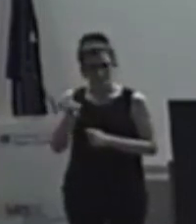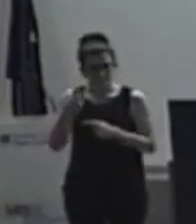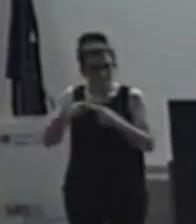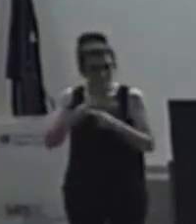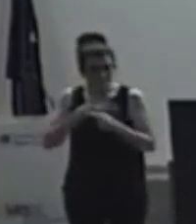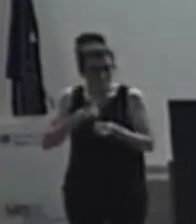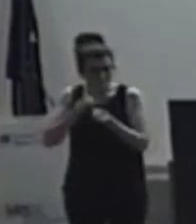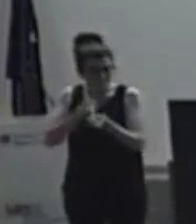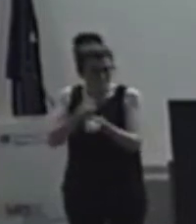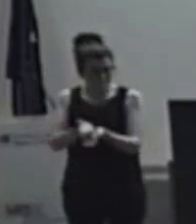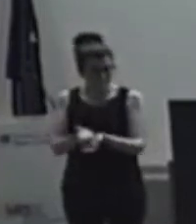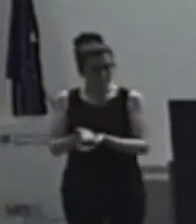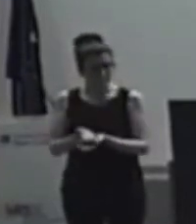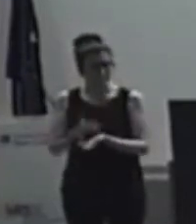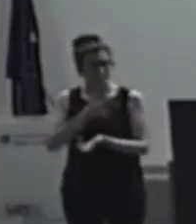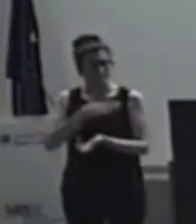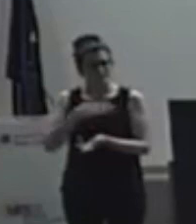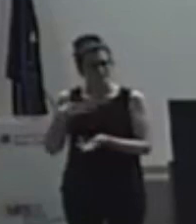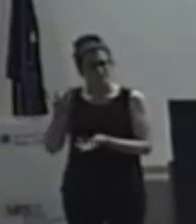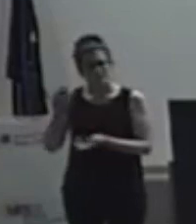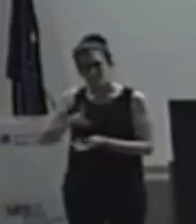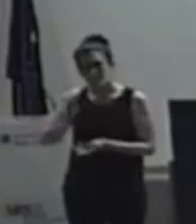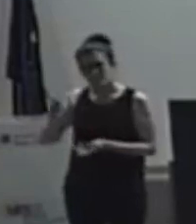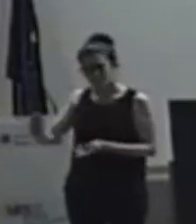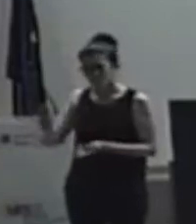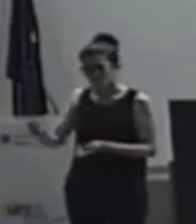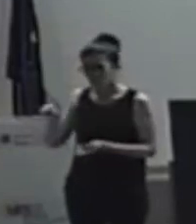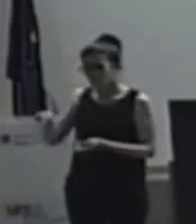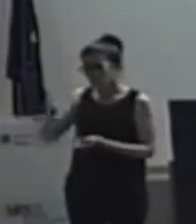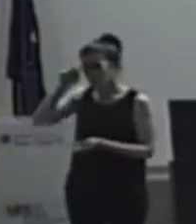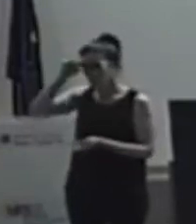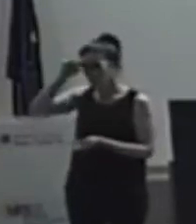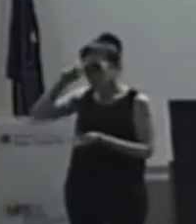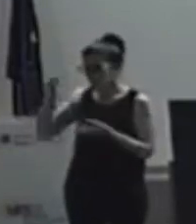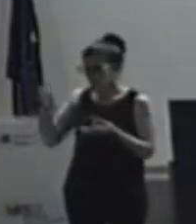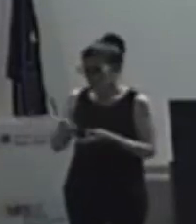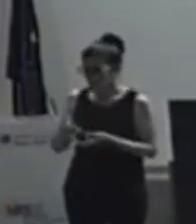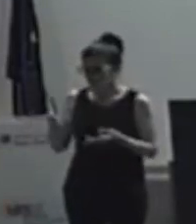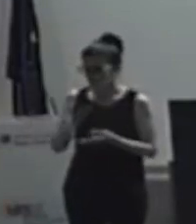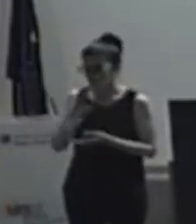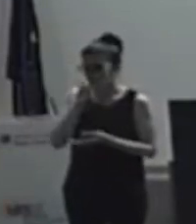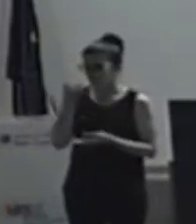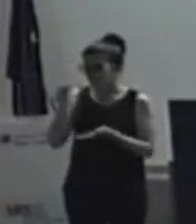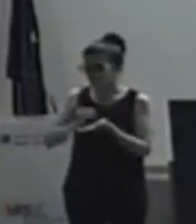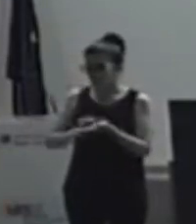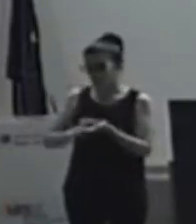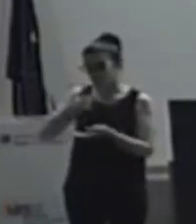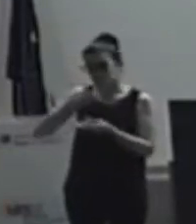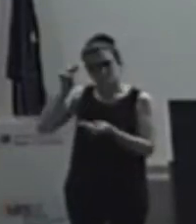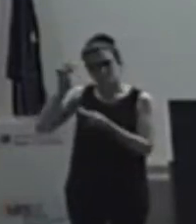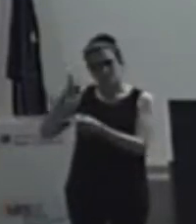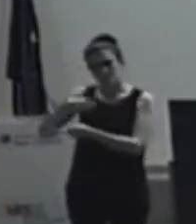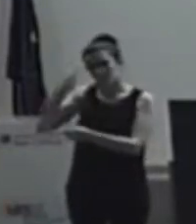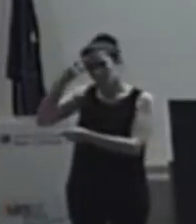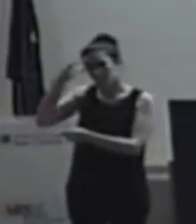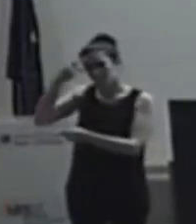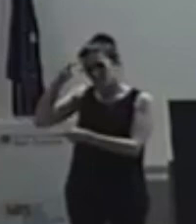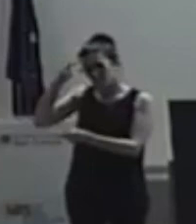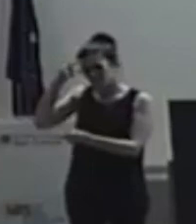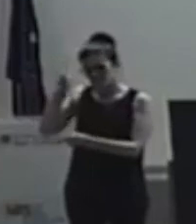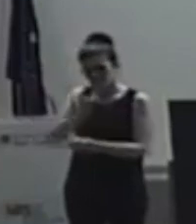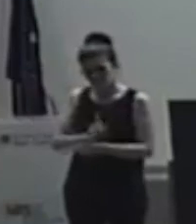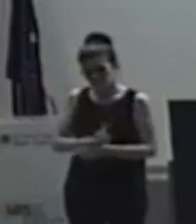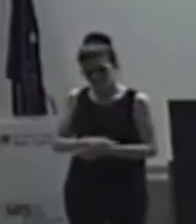es también preguntarles qué les está preocupando, porque a veces damos por hecho cosas y